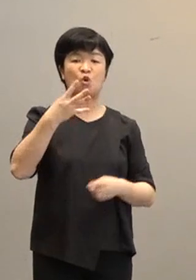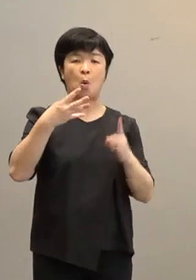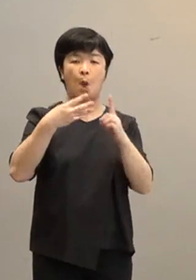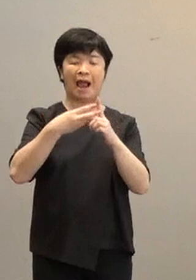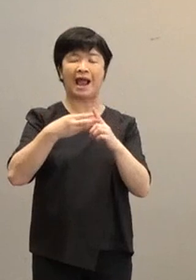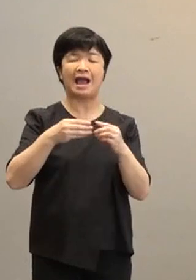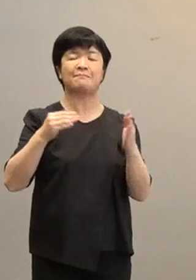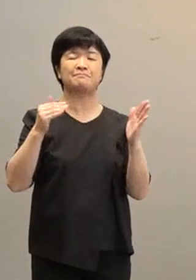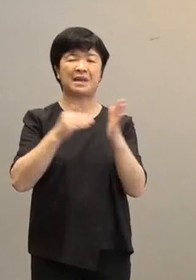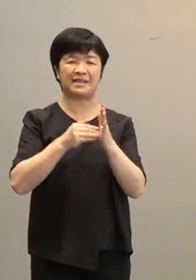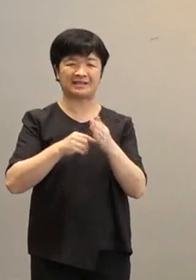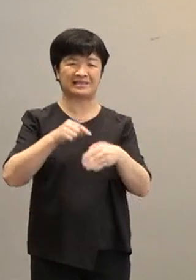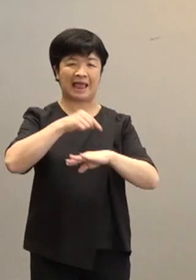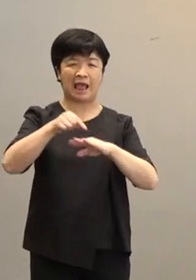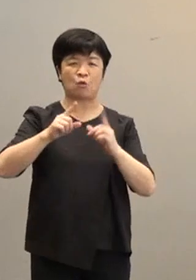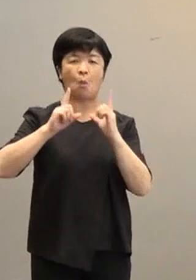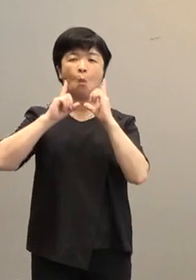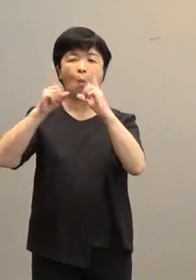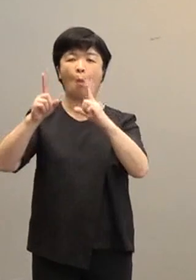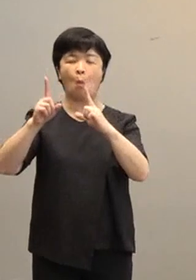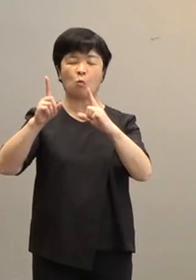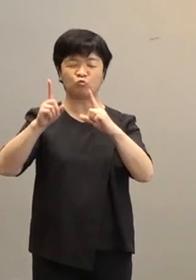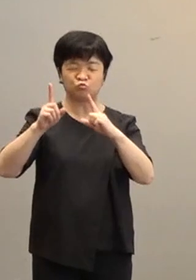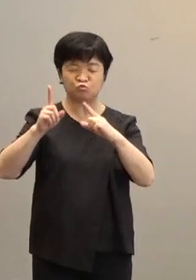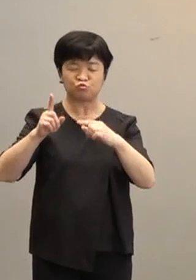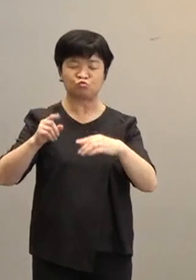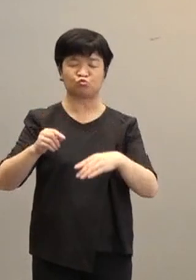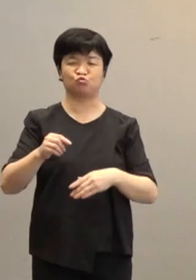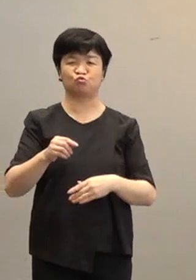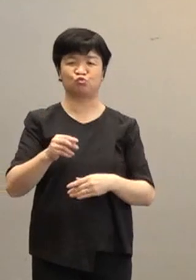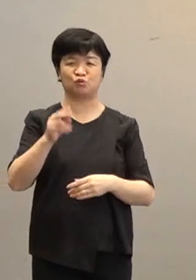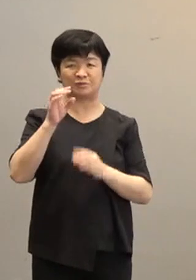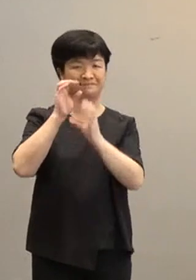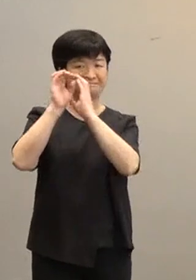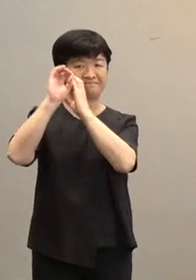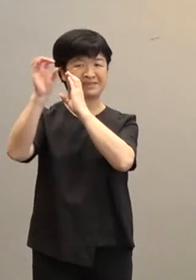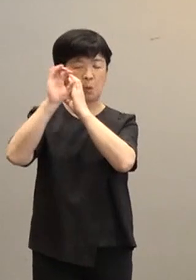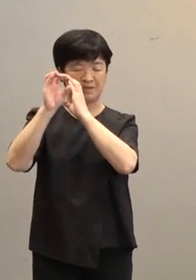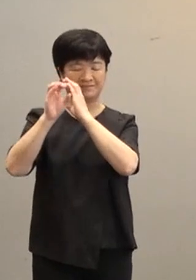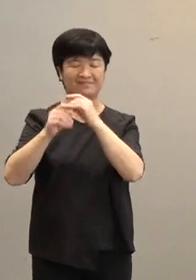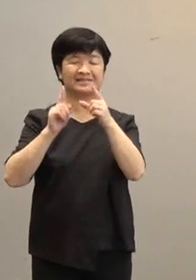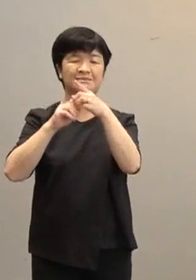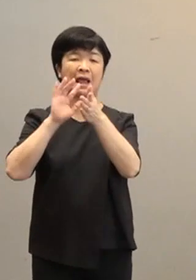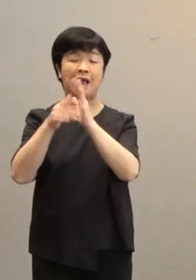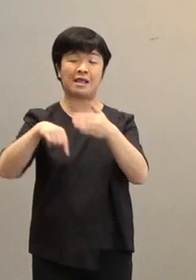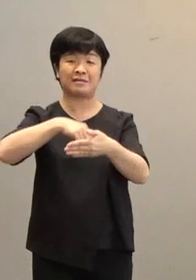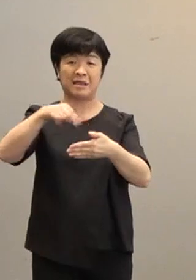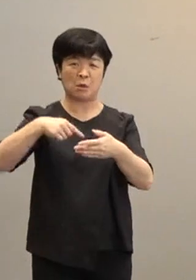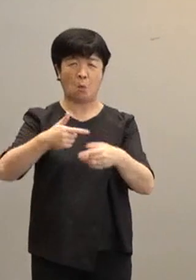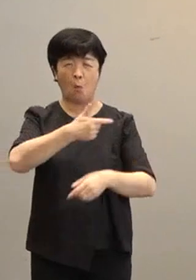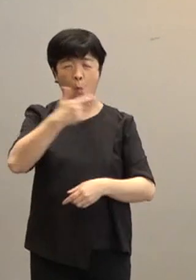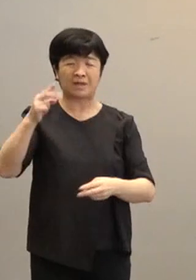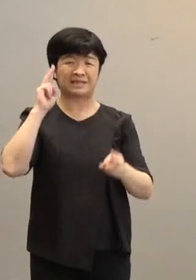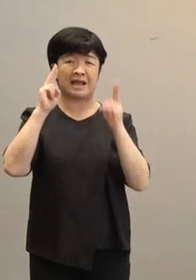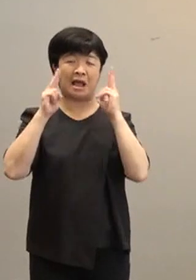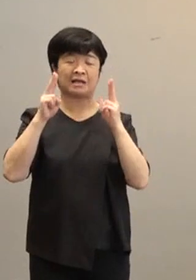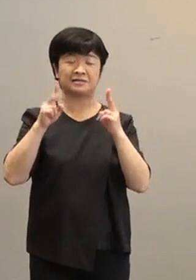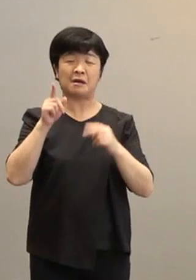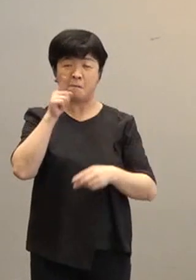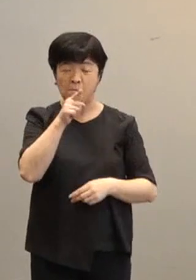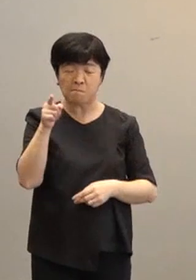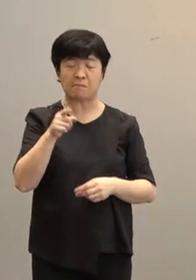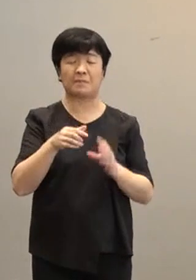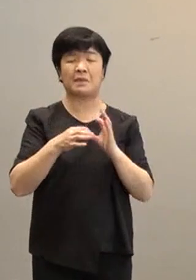報告する見通しなんですけれども、県内の大企業として、どのように受け止めてらっしゃるのか、あ